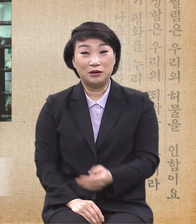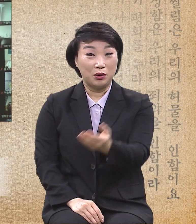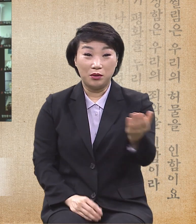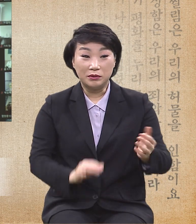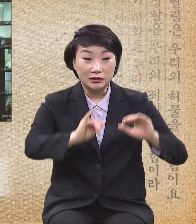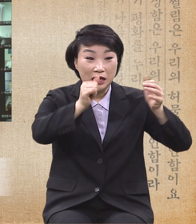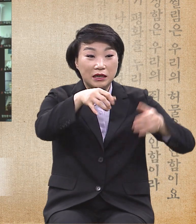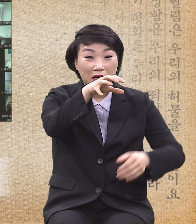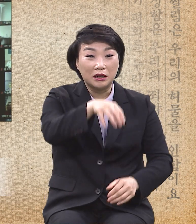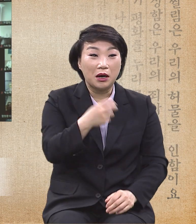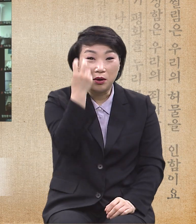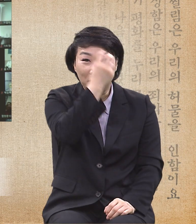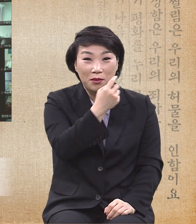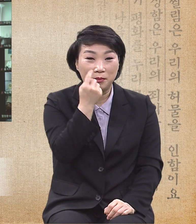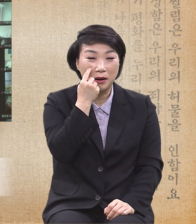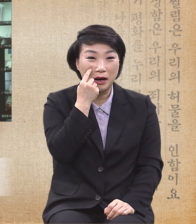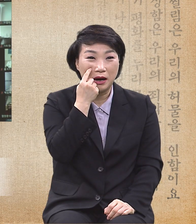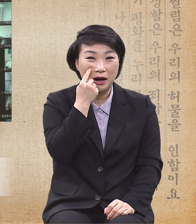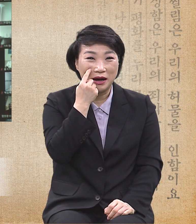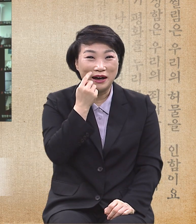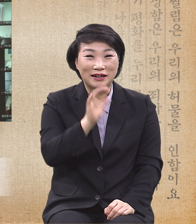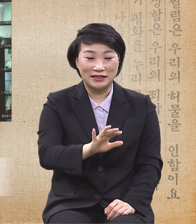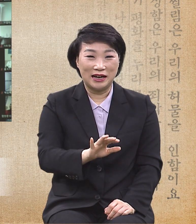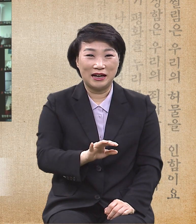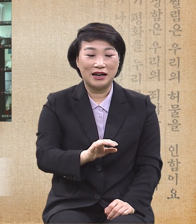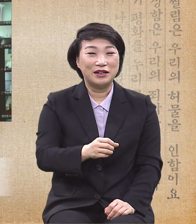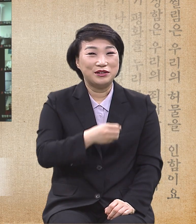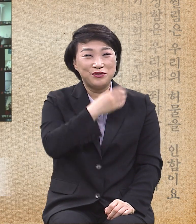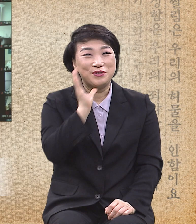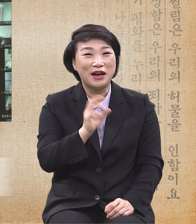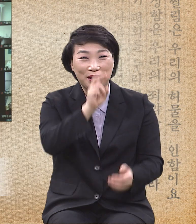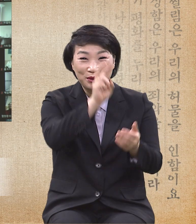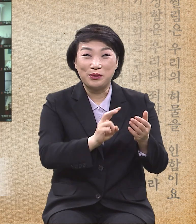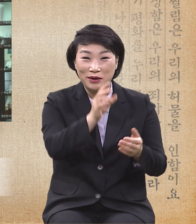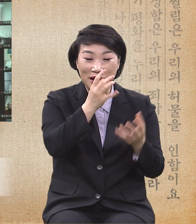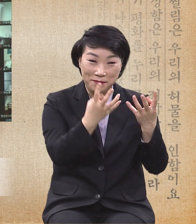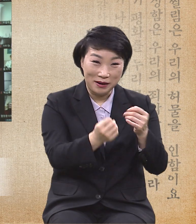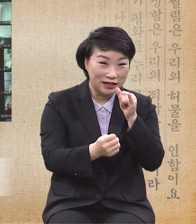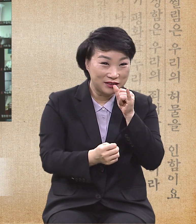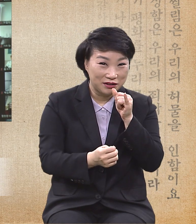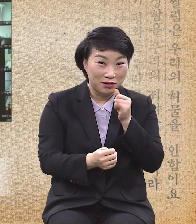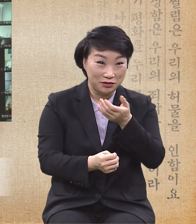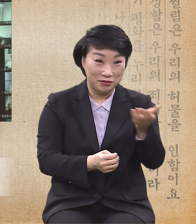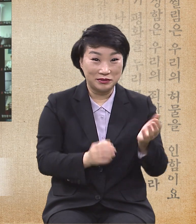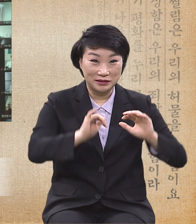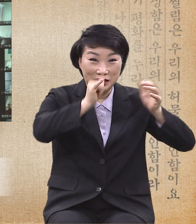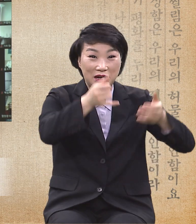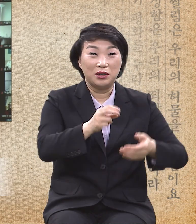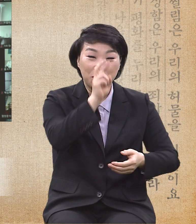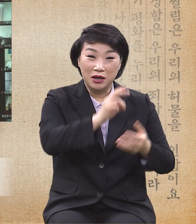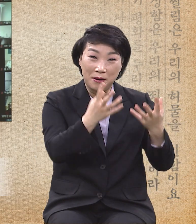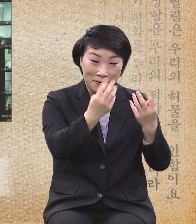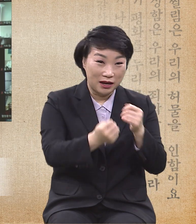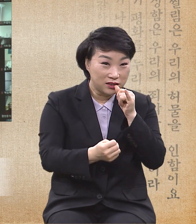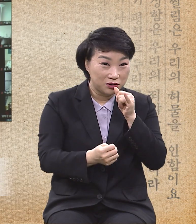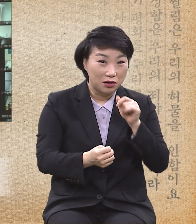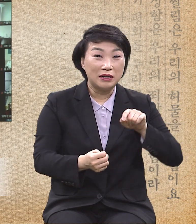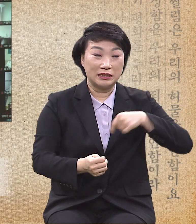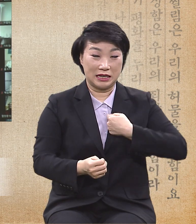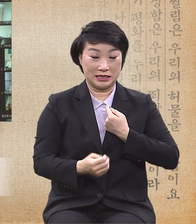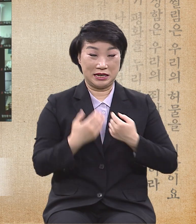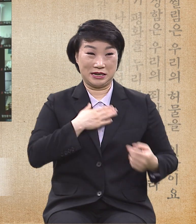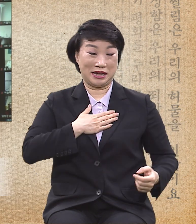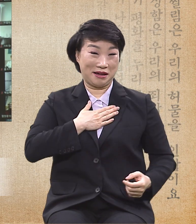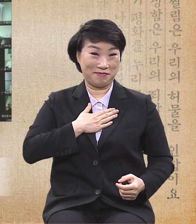세상에 보세요. 유행가는, 세상에 많은 노래들은 자기